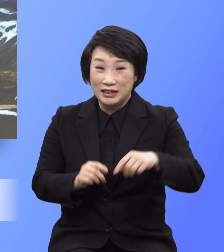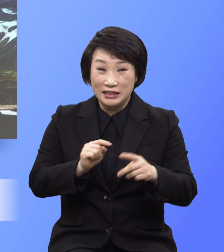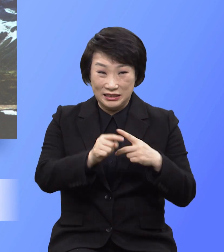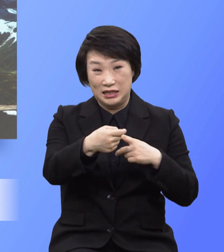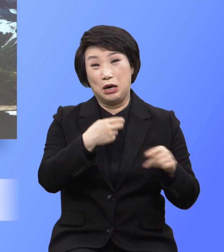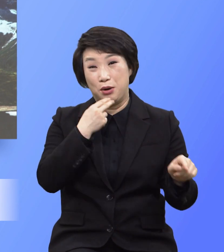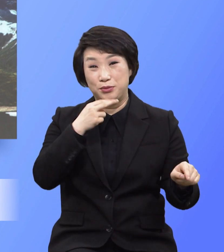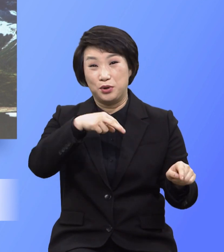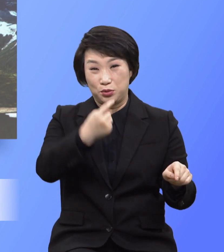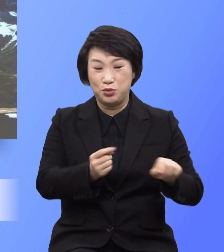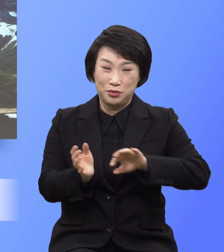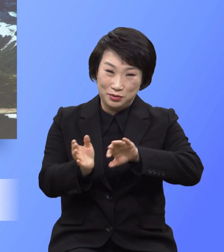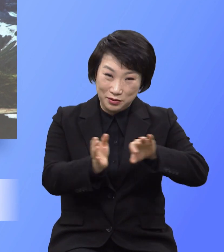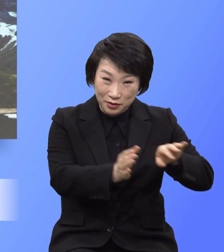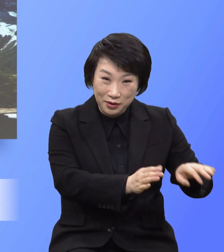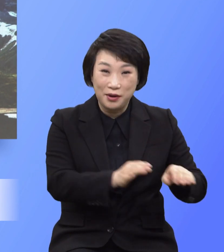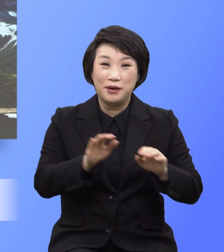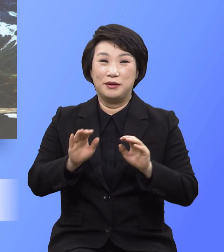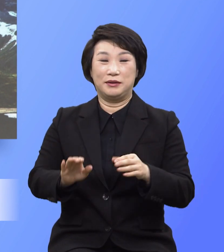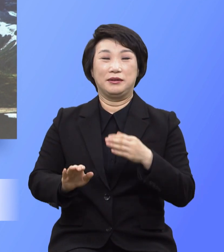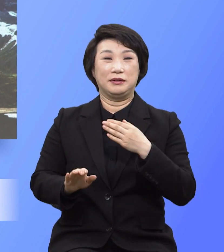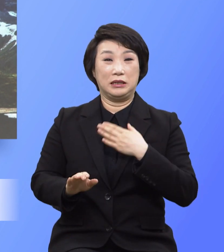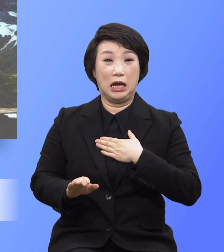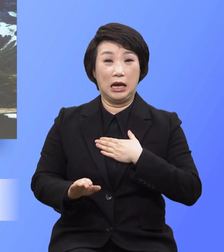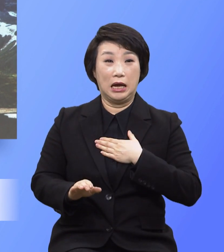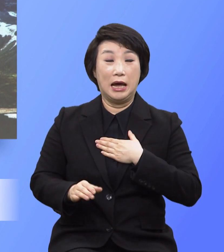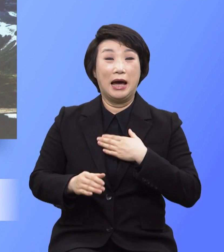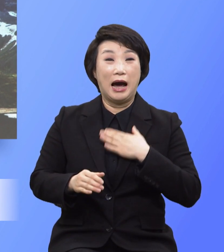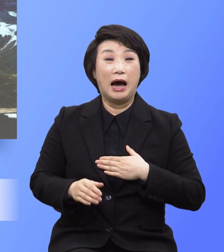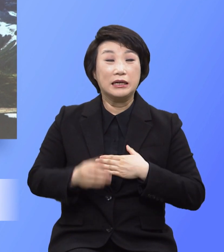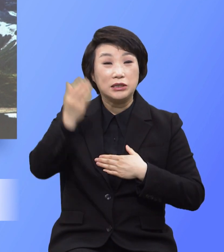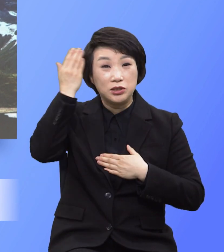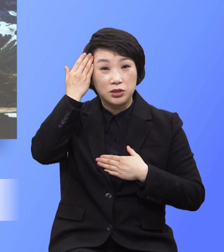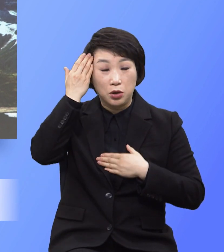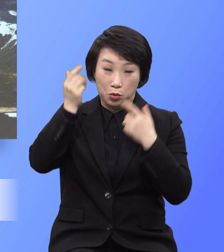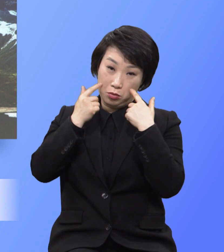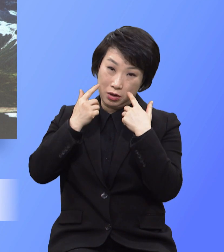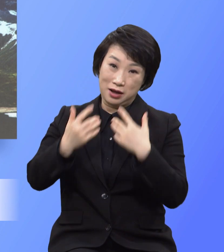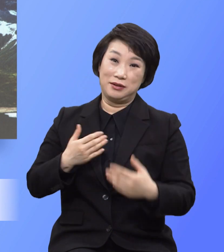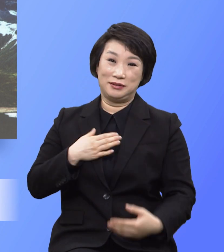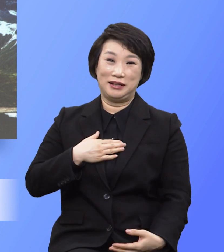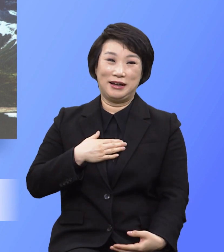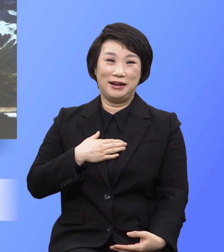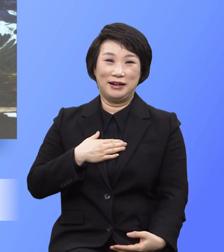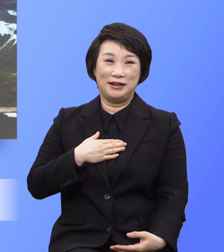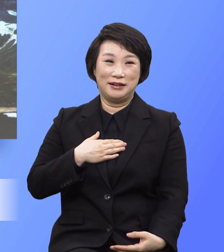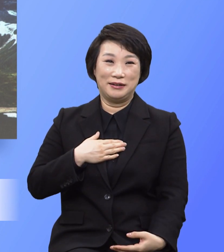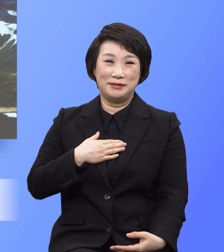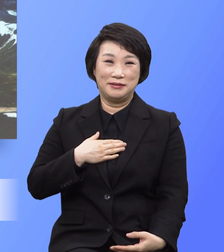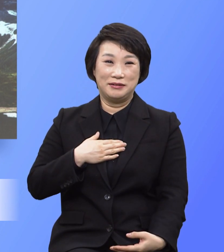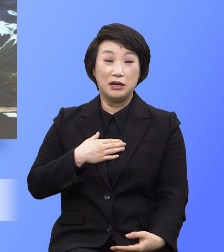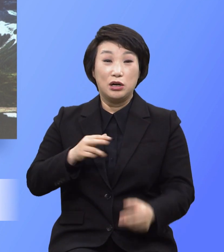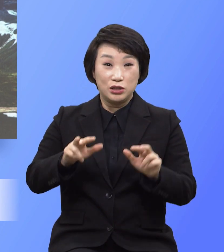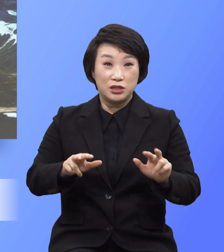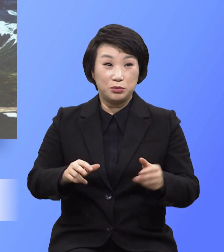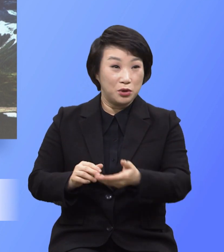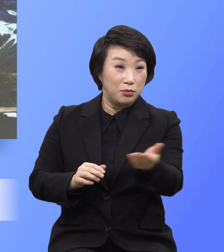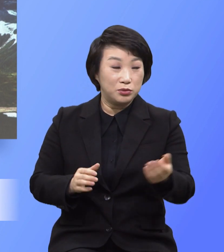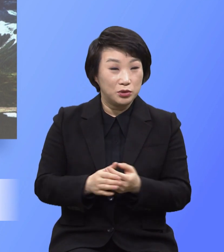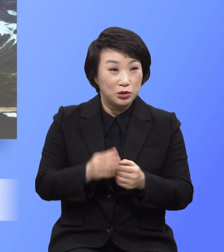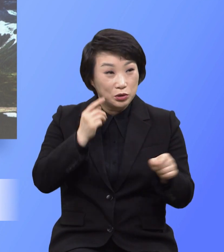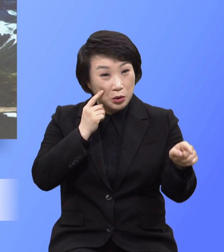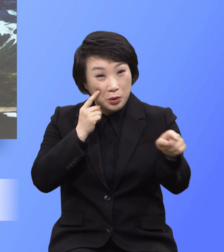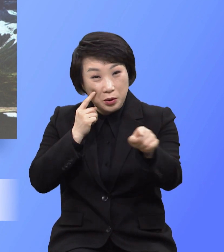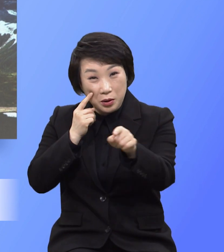이해하지 못할지라도 내가 하는 지식은 분명하다 이 말입니다. 지금도 눈에